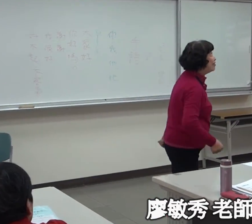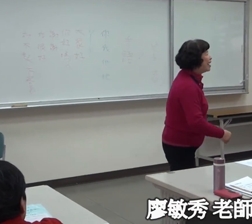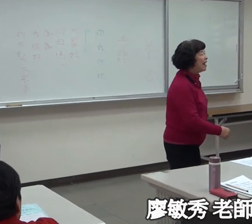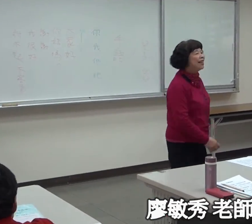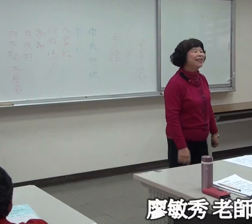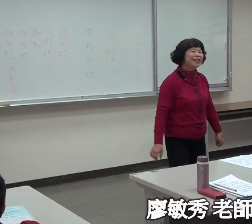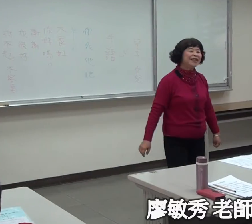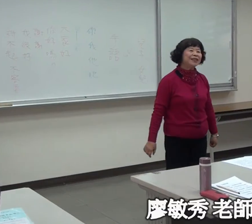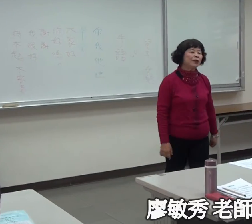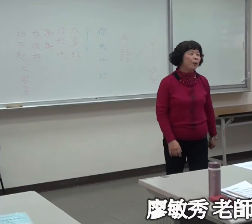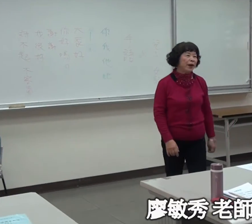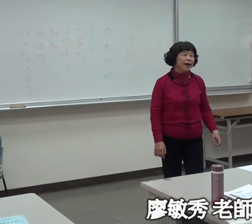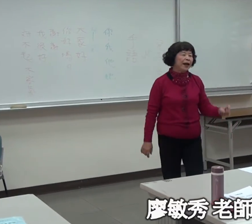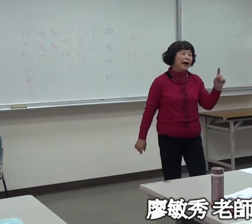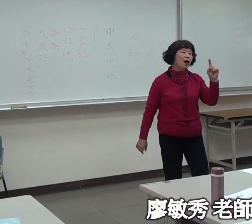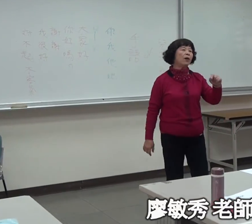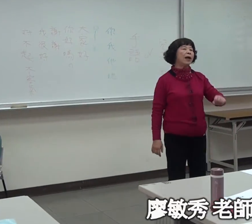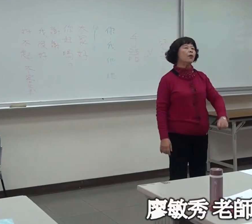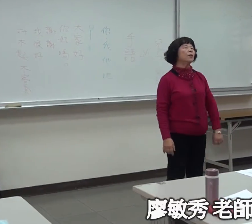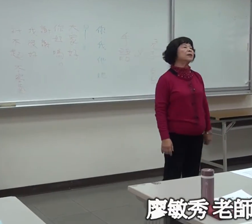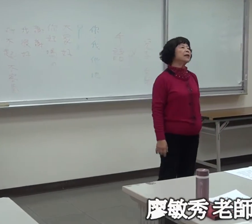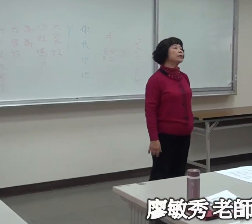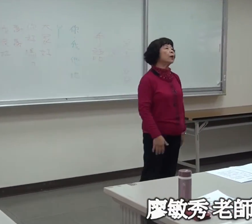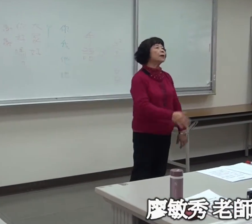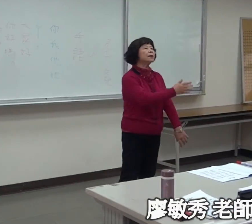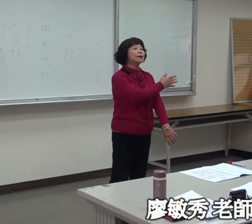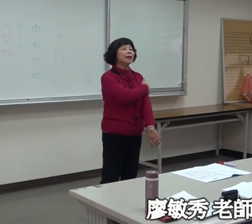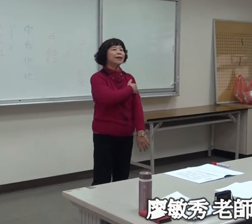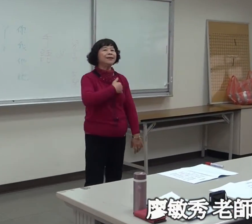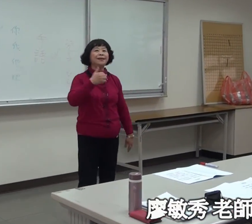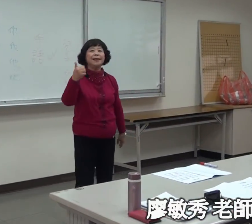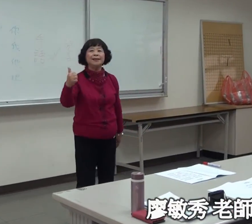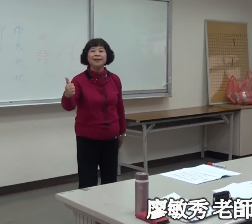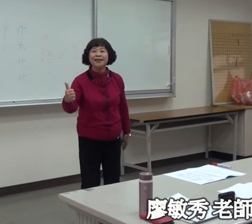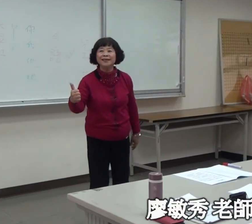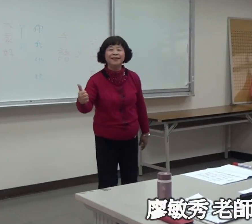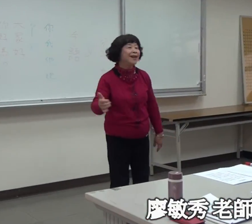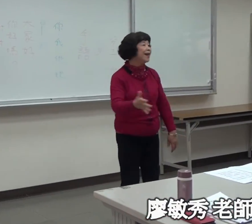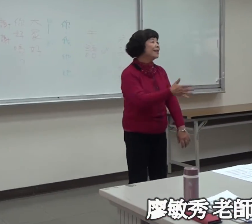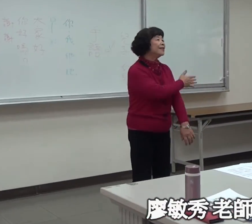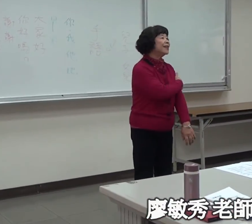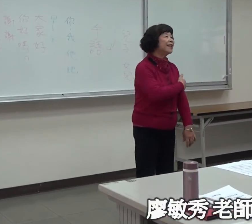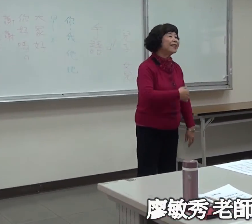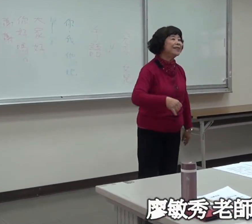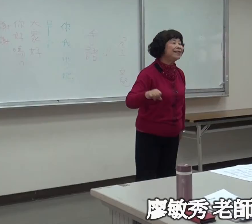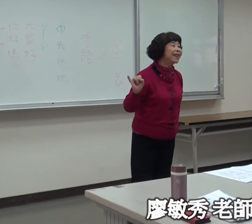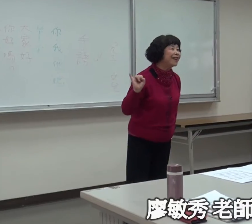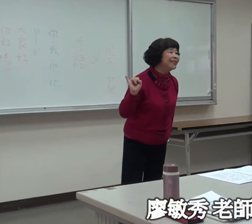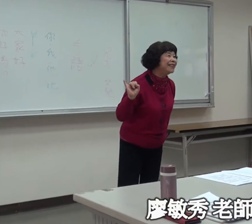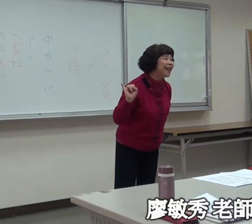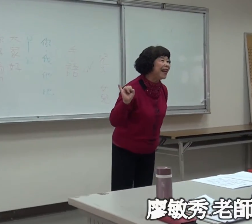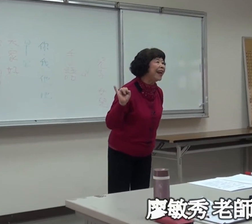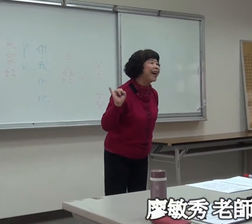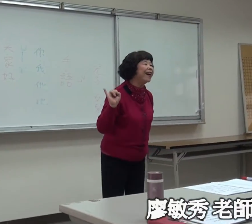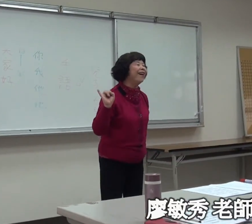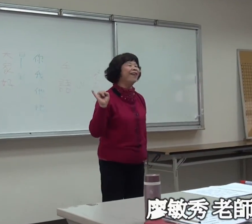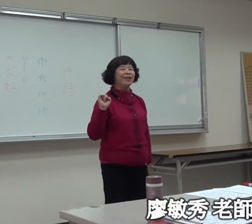拍他的那个手背，啊，后来主持人说，陈先生。陈小姐，好，哦，